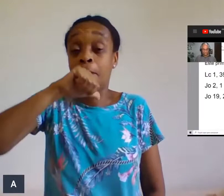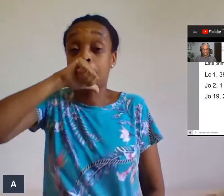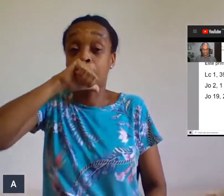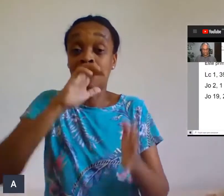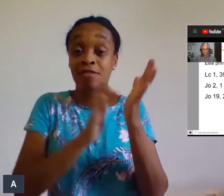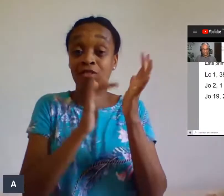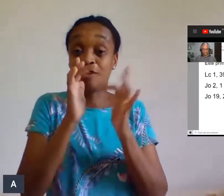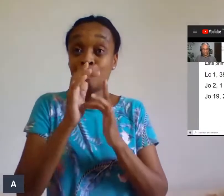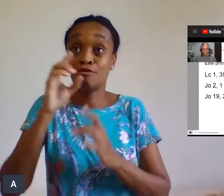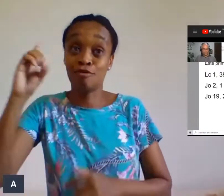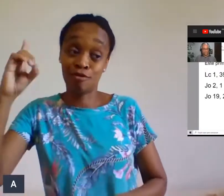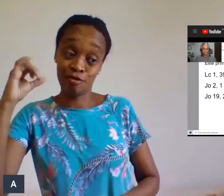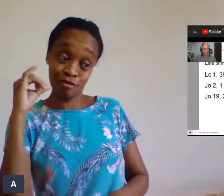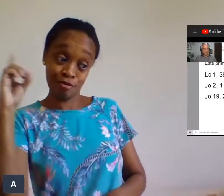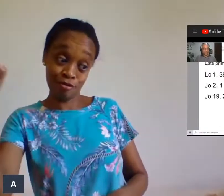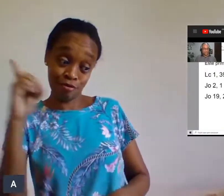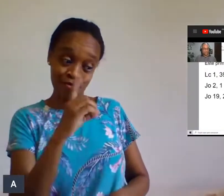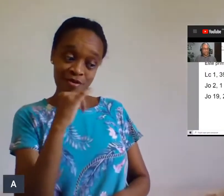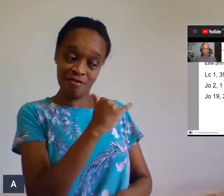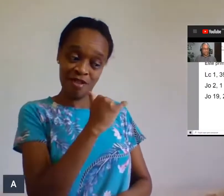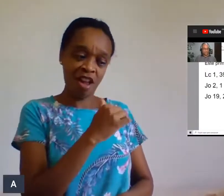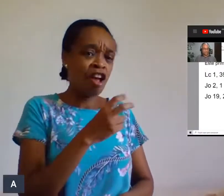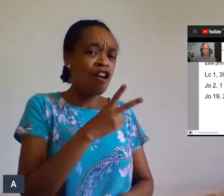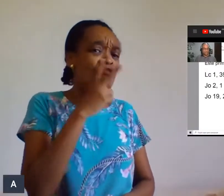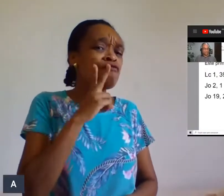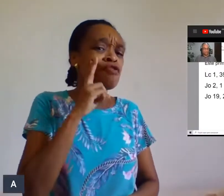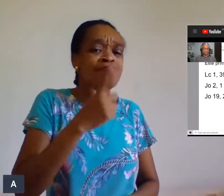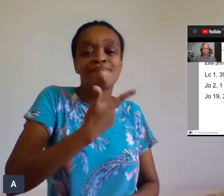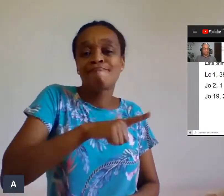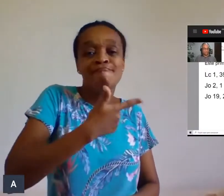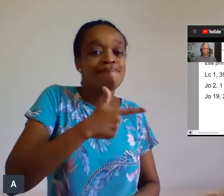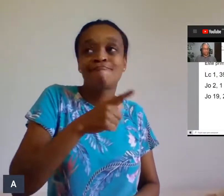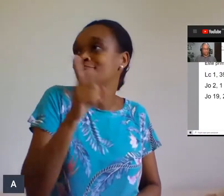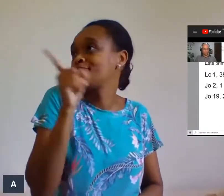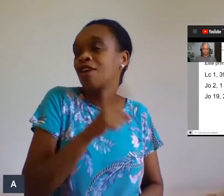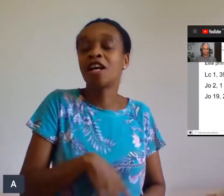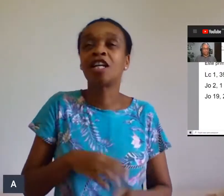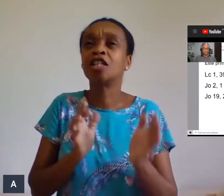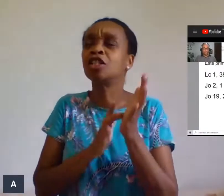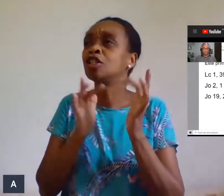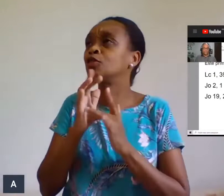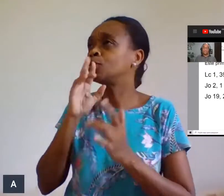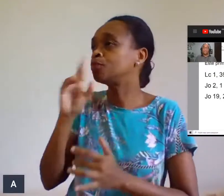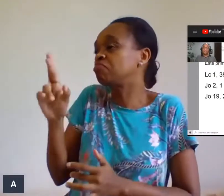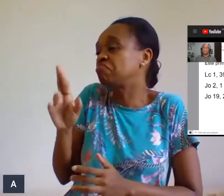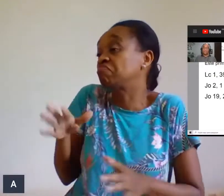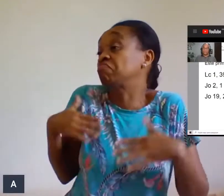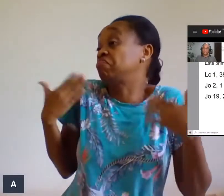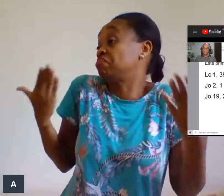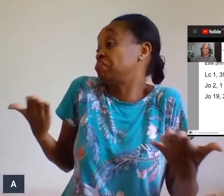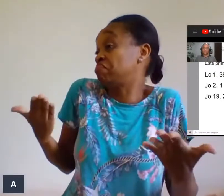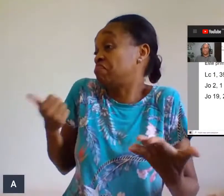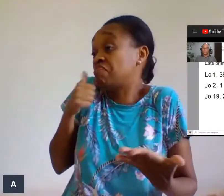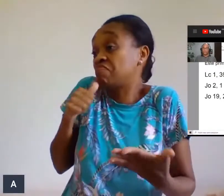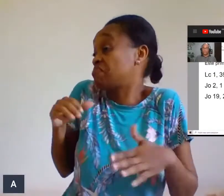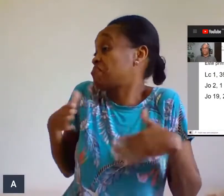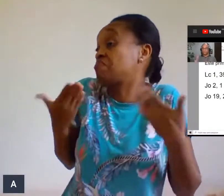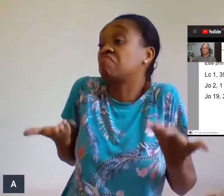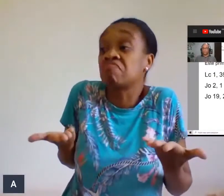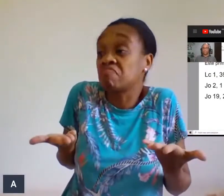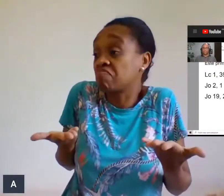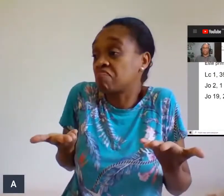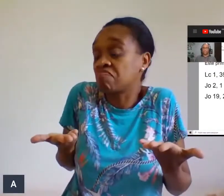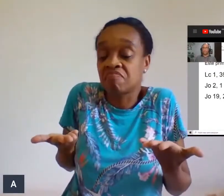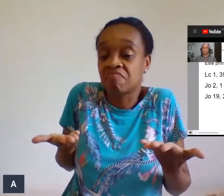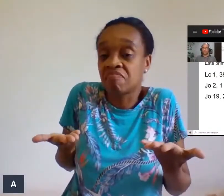lhe disse: eles não têm mais vinho. Respondeu-lhe Jesus: que queres de mim, mulher? Mulher era